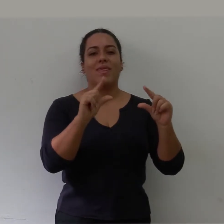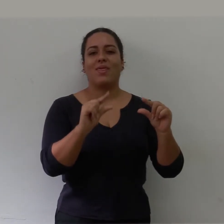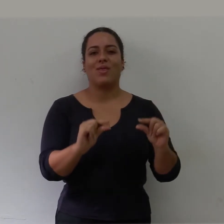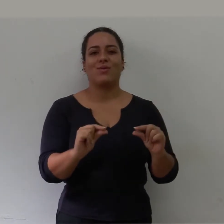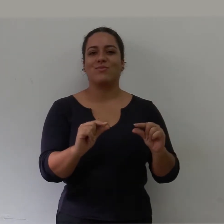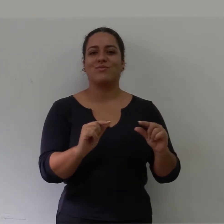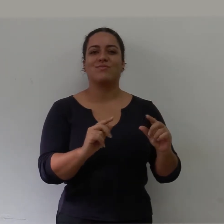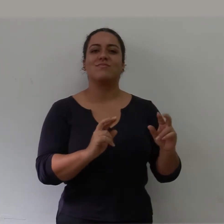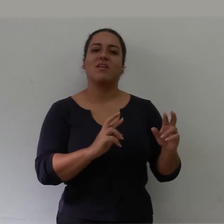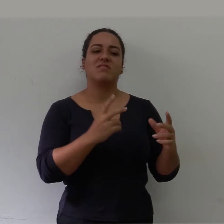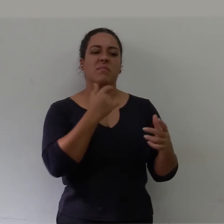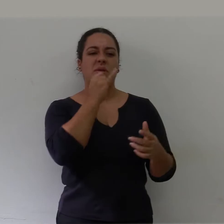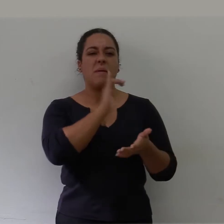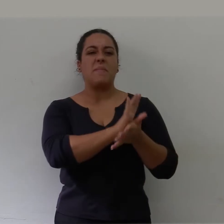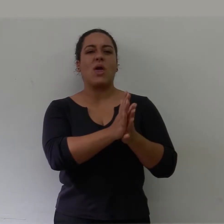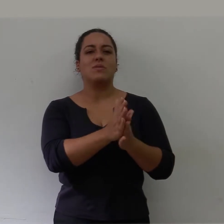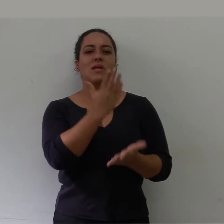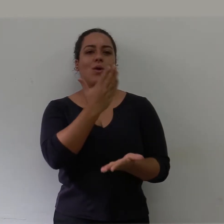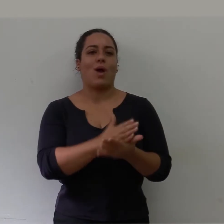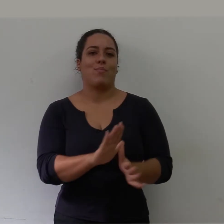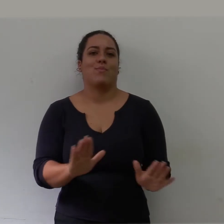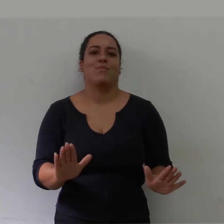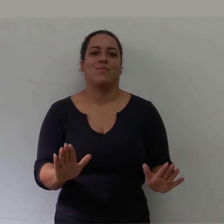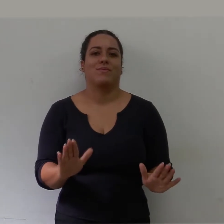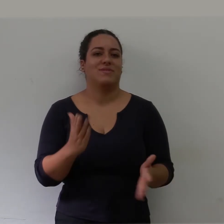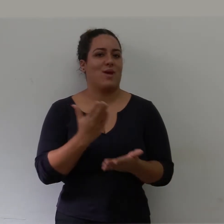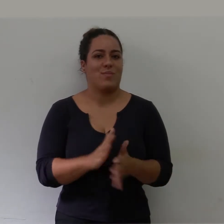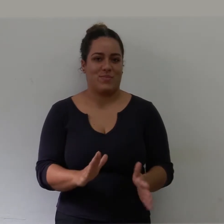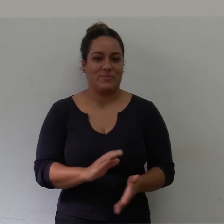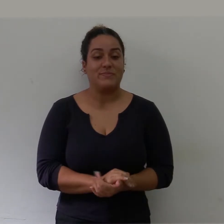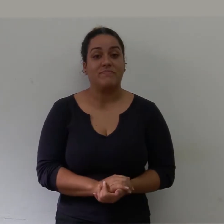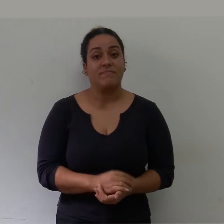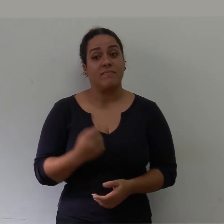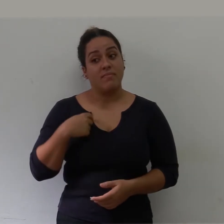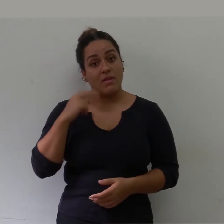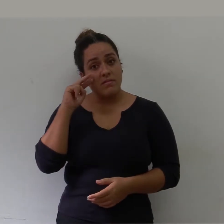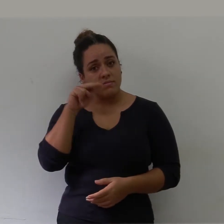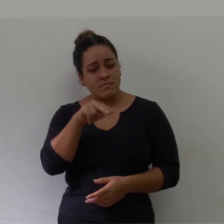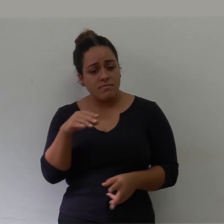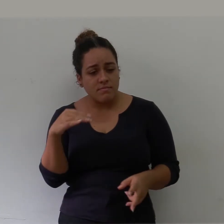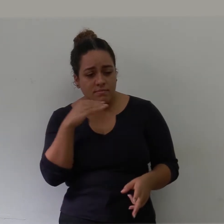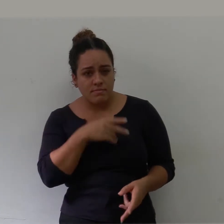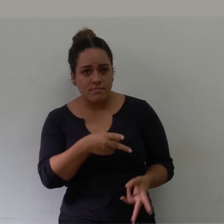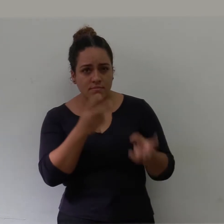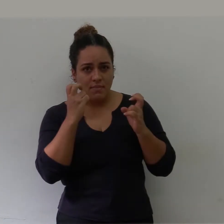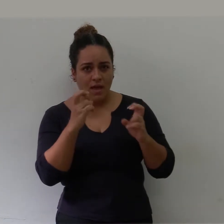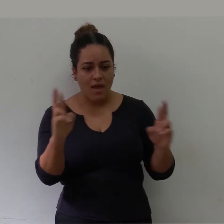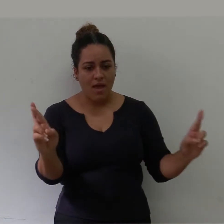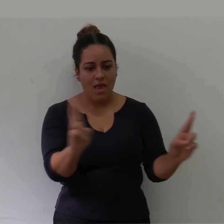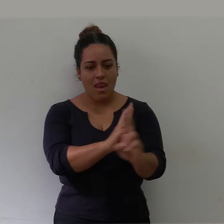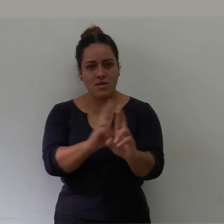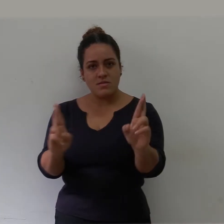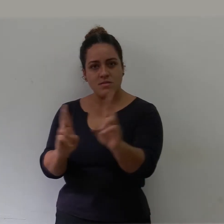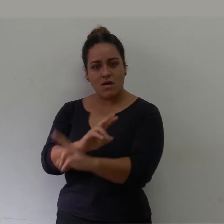e preconceito e coisa. Depois que ele entrou, parou. A gente vê então que a